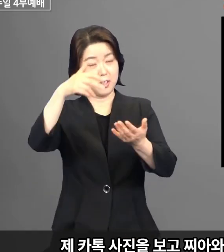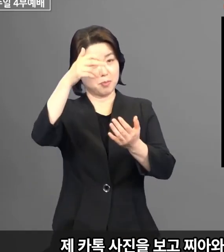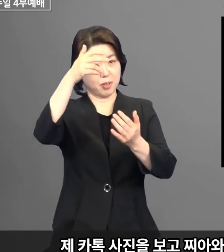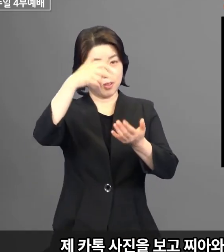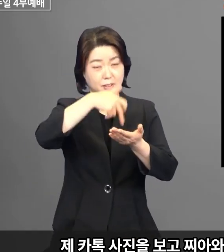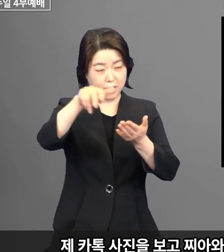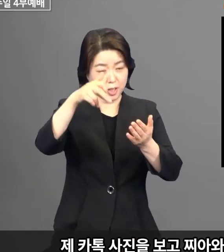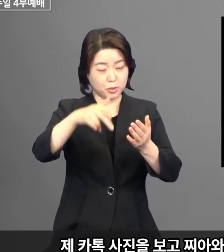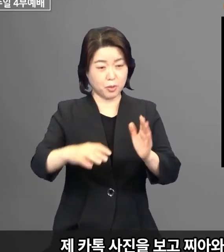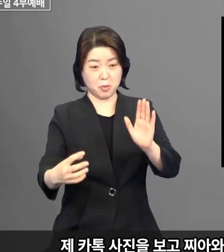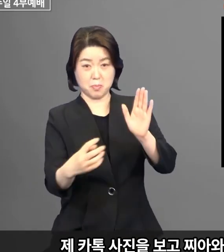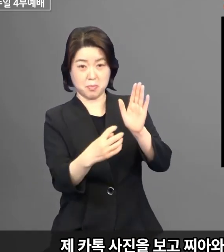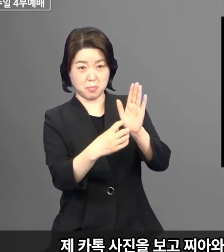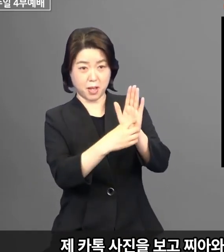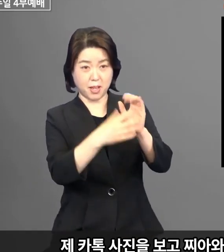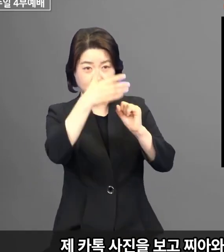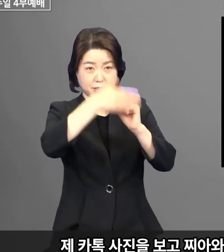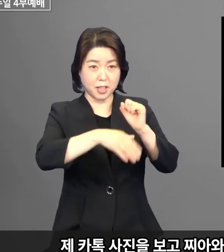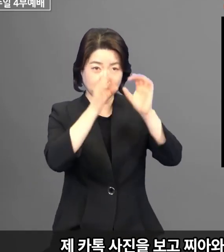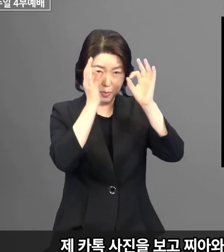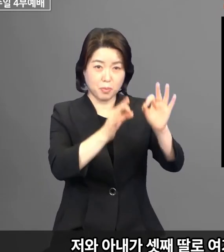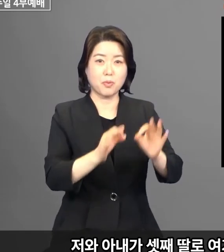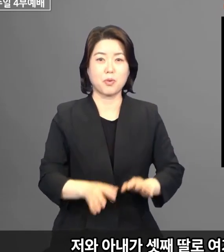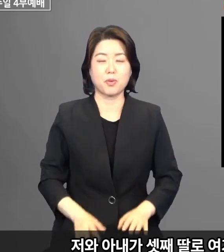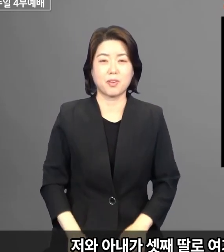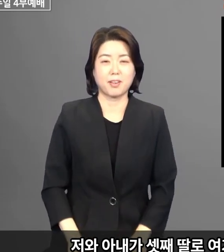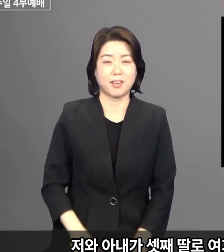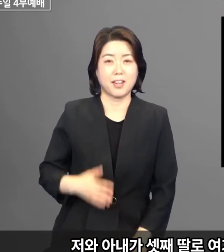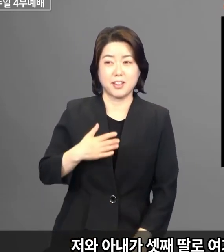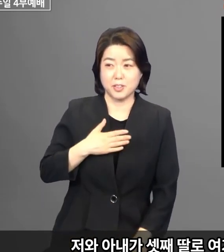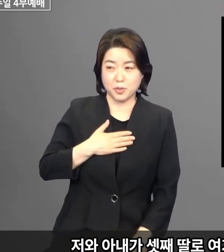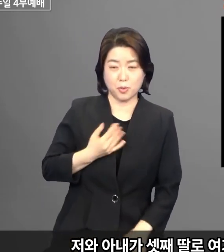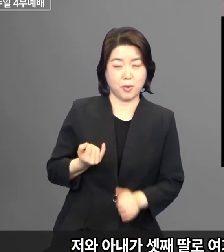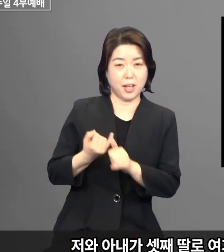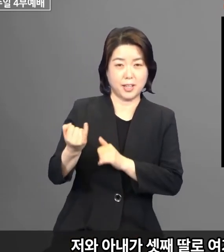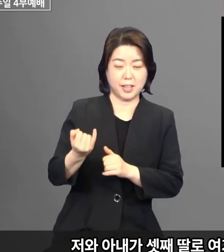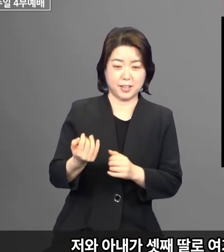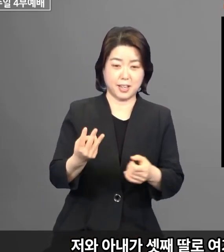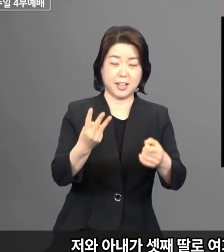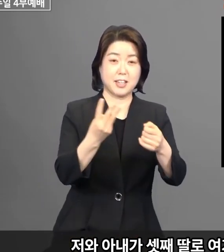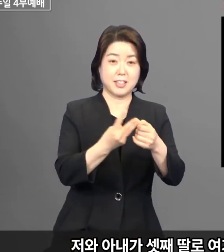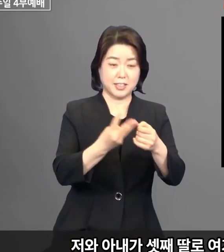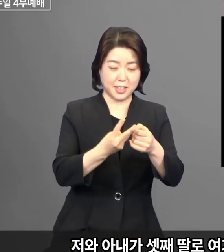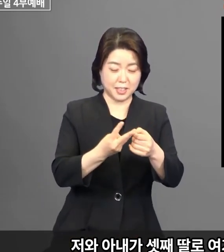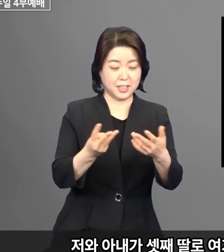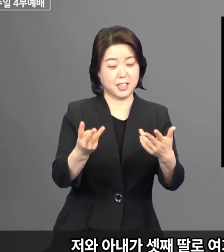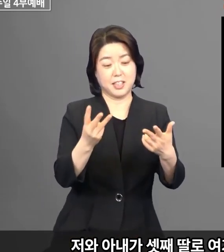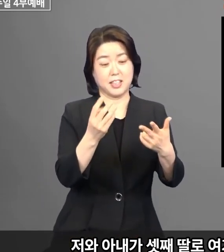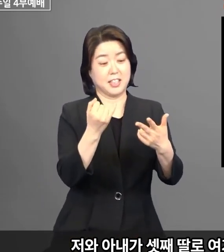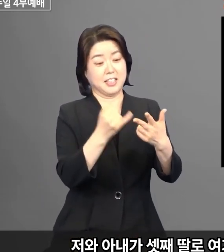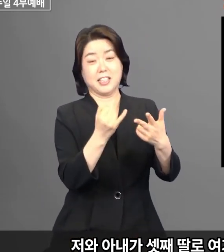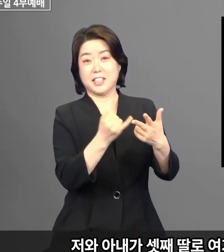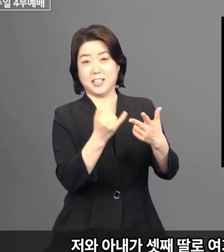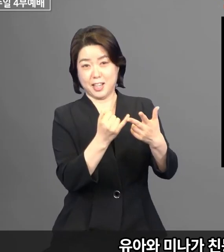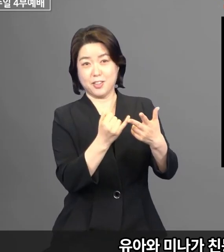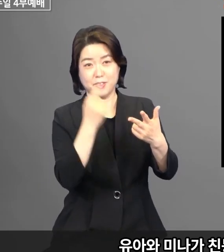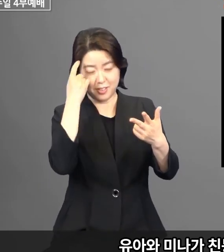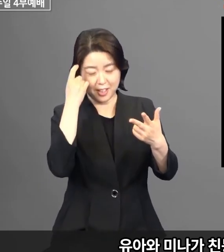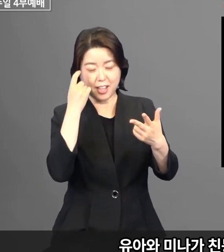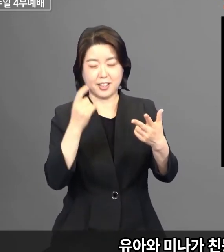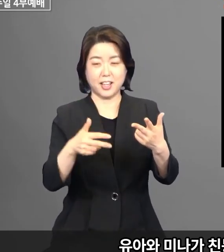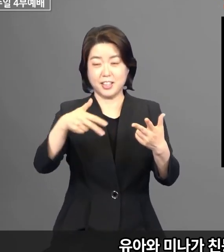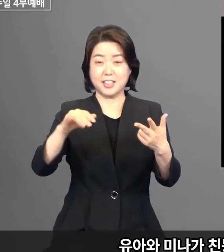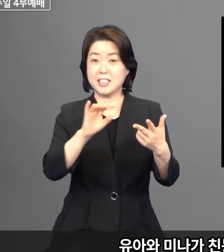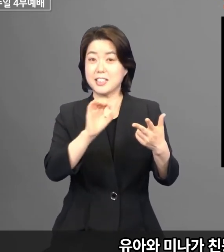찌아와 함께 찍은 카톡 사진을 보고, 저와 아내가 셋째 딸로 여기며 함께하는 찌아를 보고,